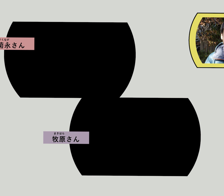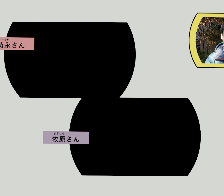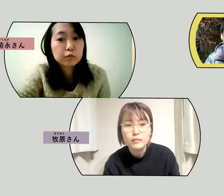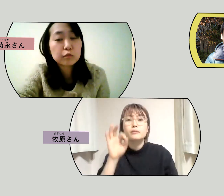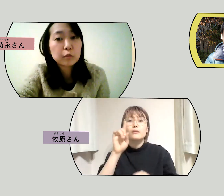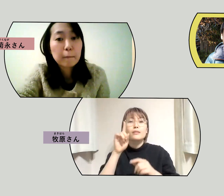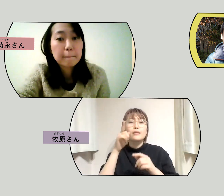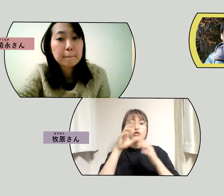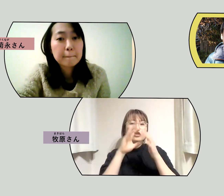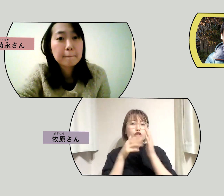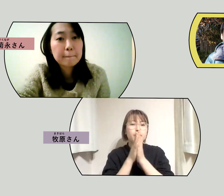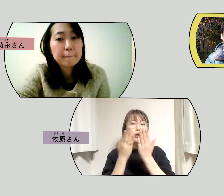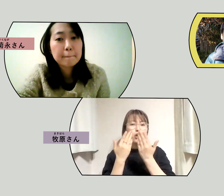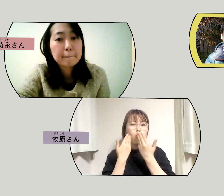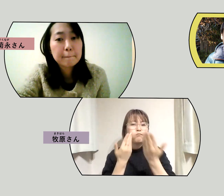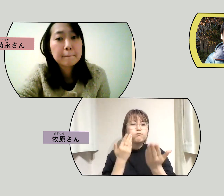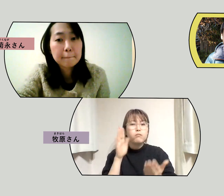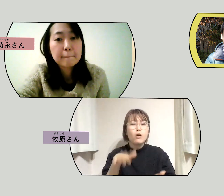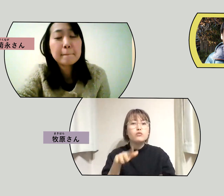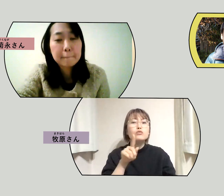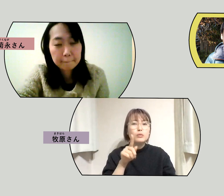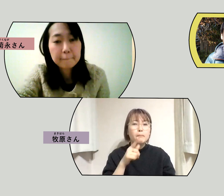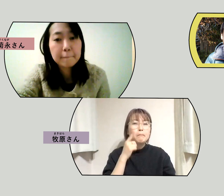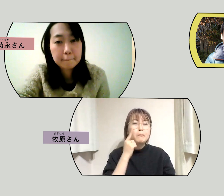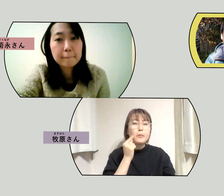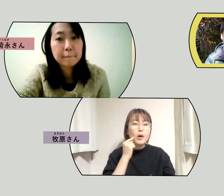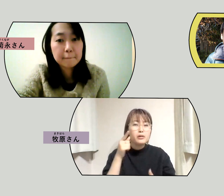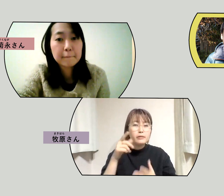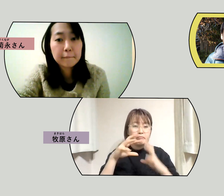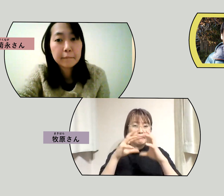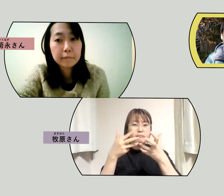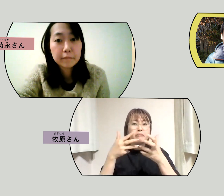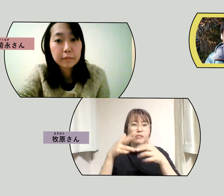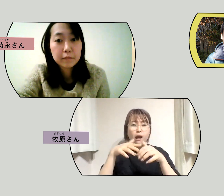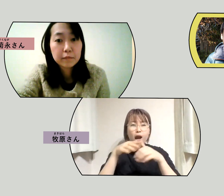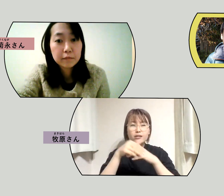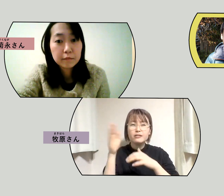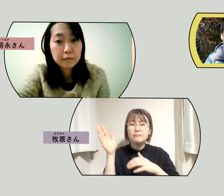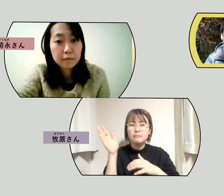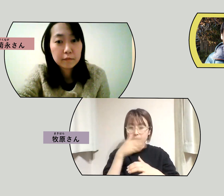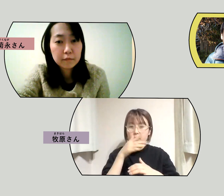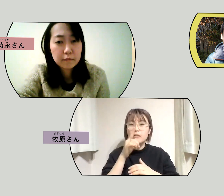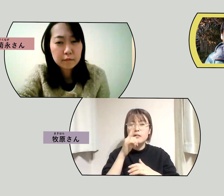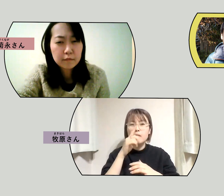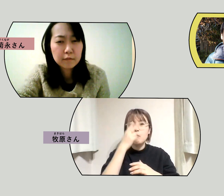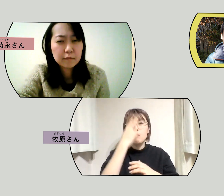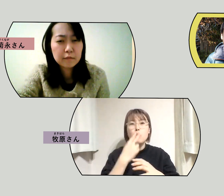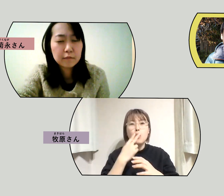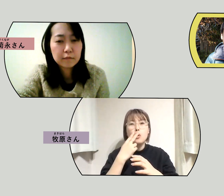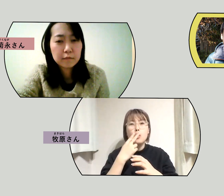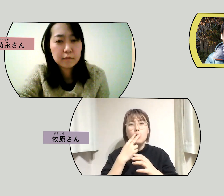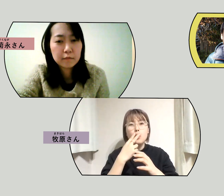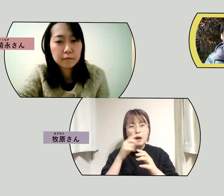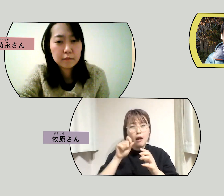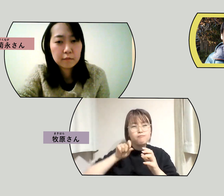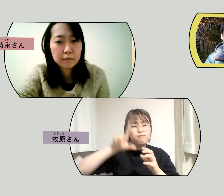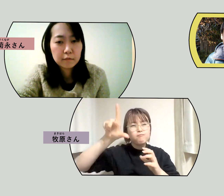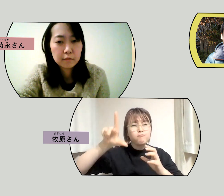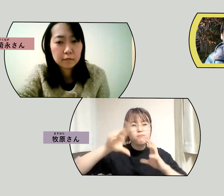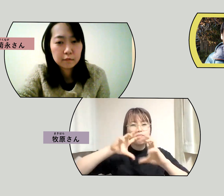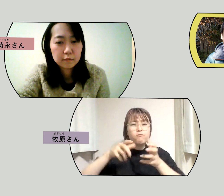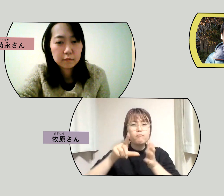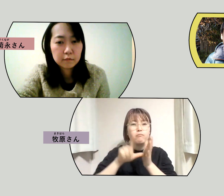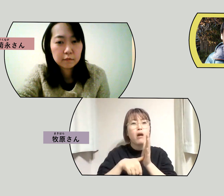ます牧原です藤本さんに質問があるんですけどもし世界が初めから猛者が